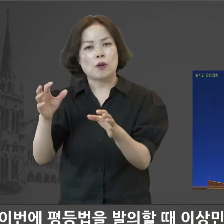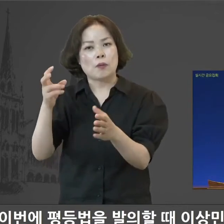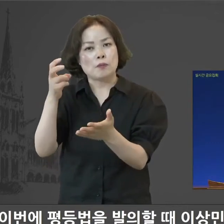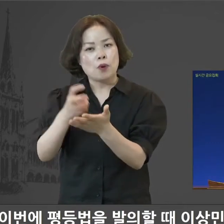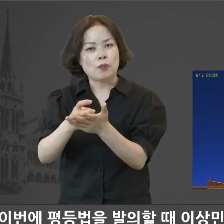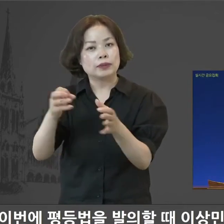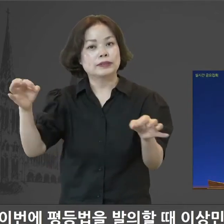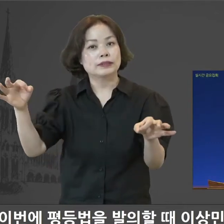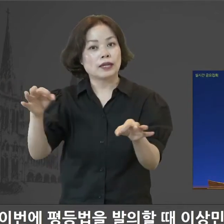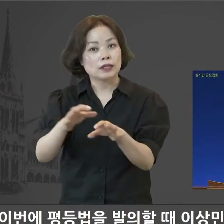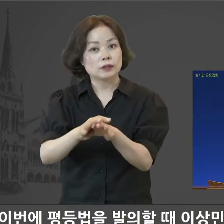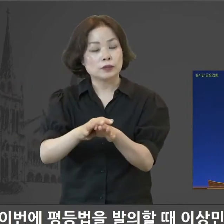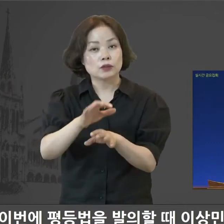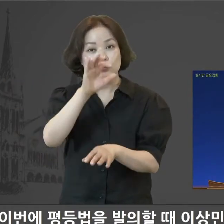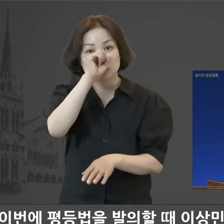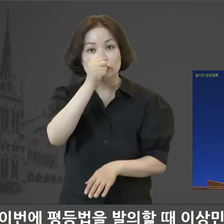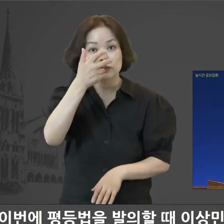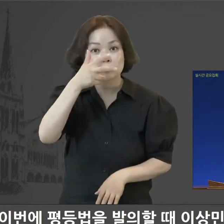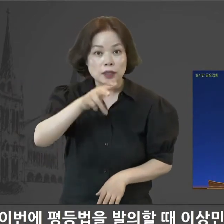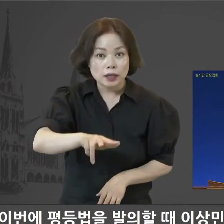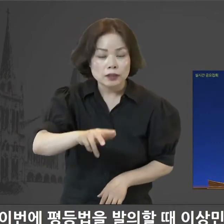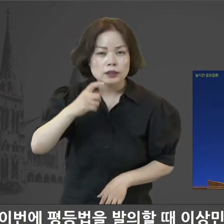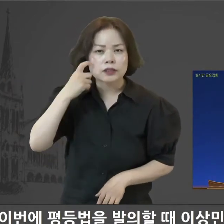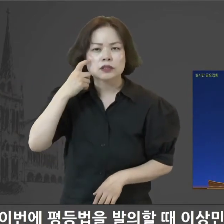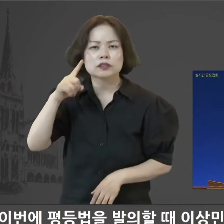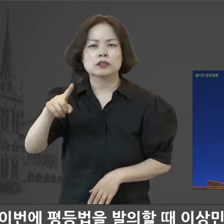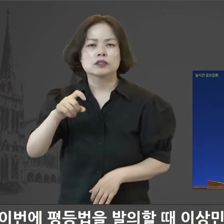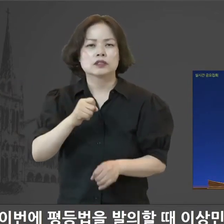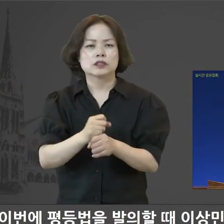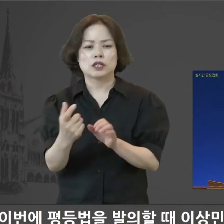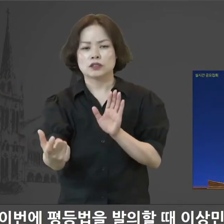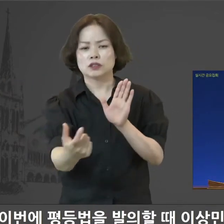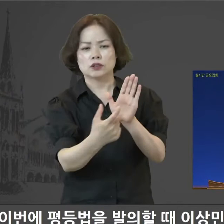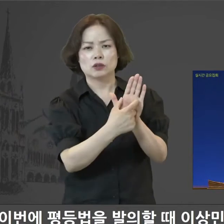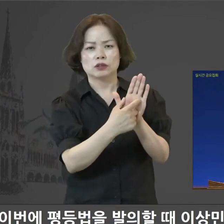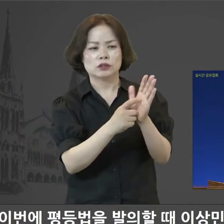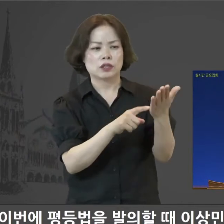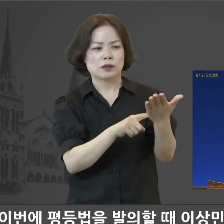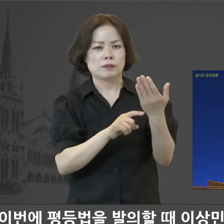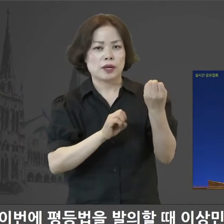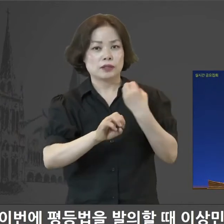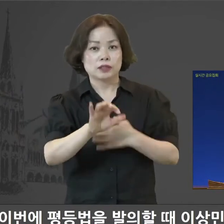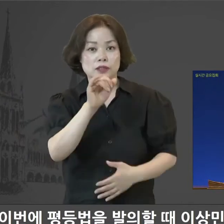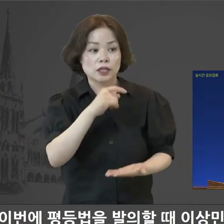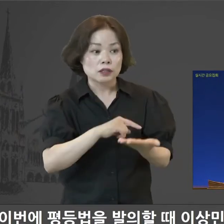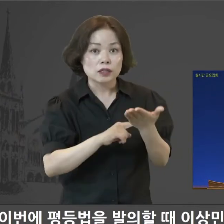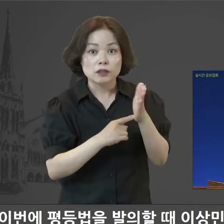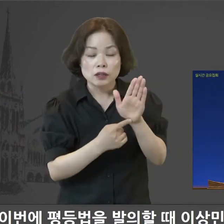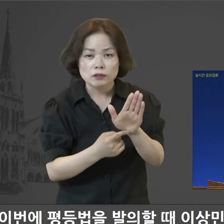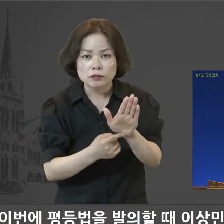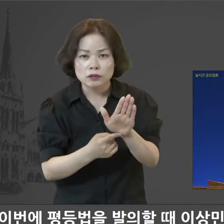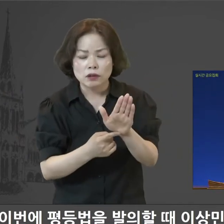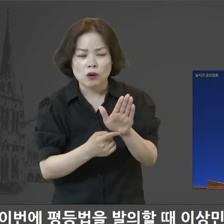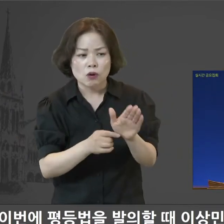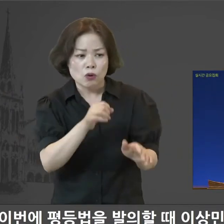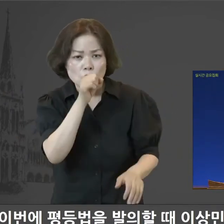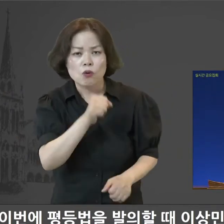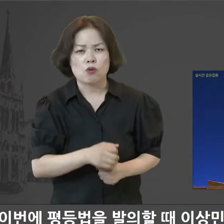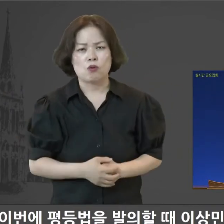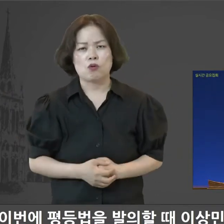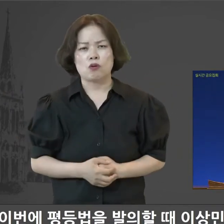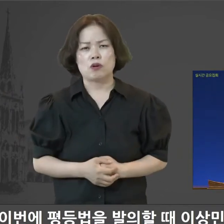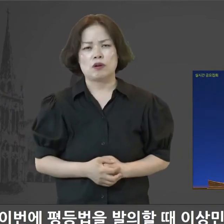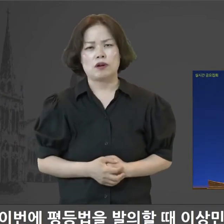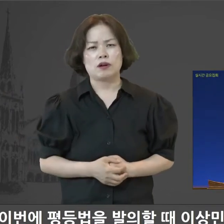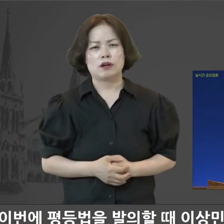법안을 폐기하는 게 좋다라는 입장이지만, 그런 걸 넣었을 때 우리가 반응을 보여줘야 합니다. 기특하다,